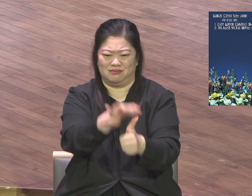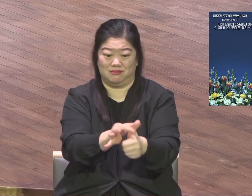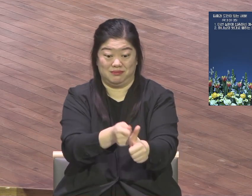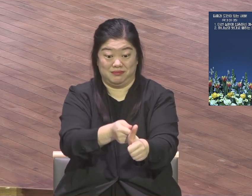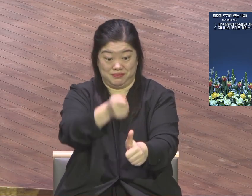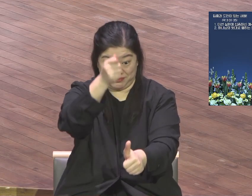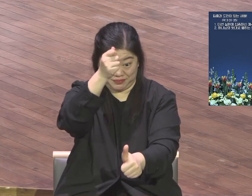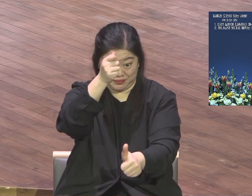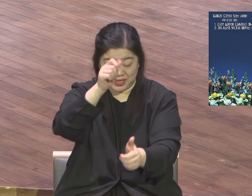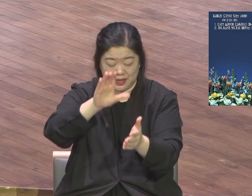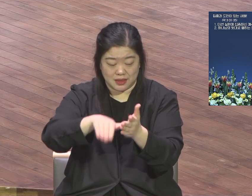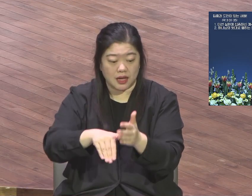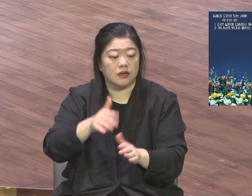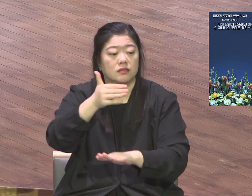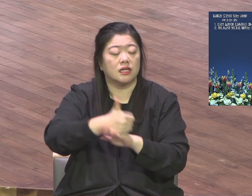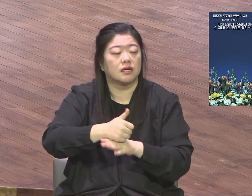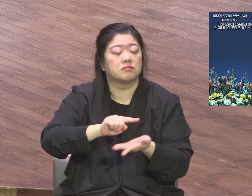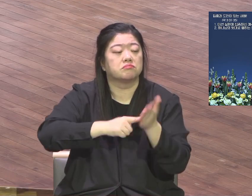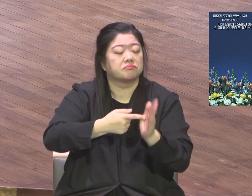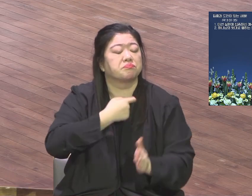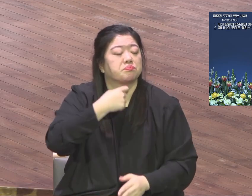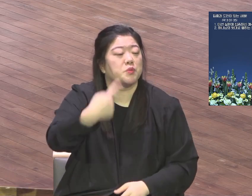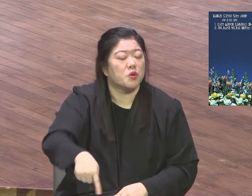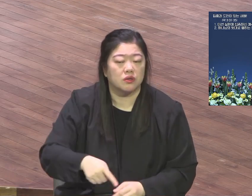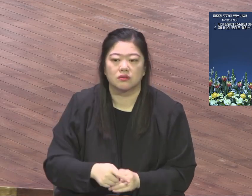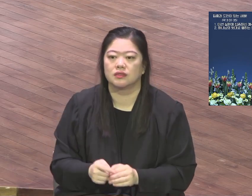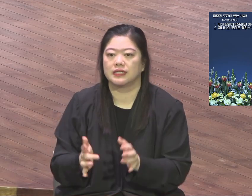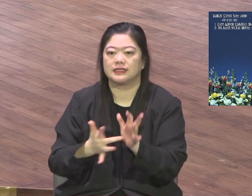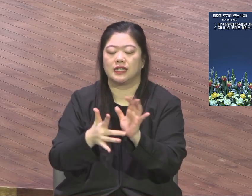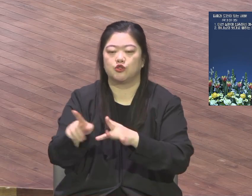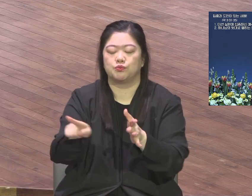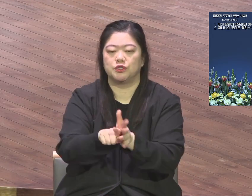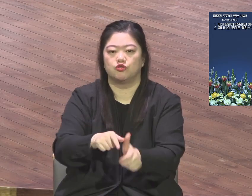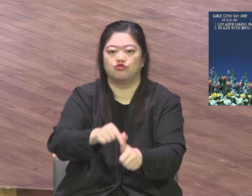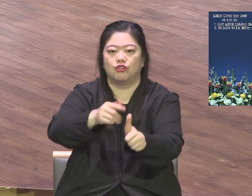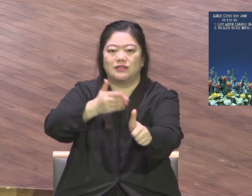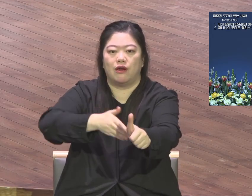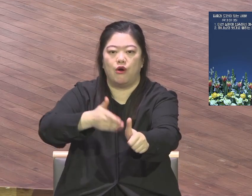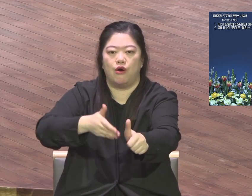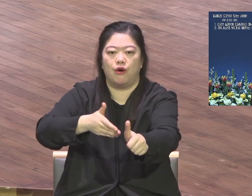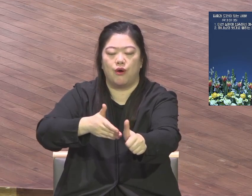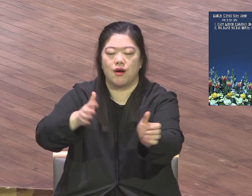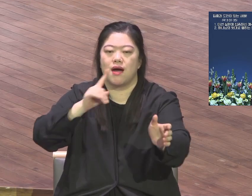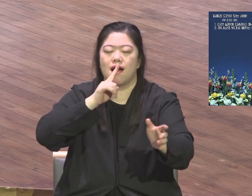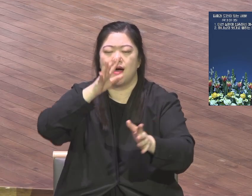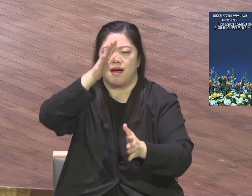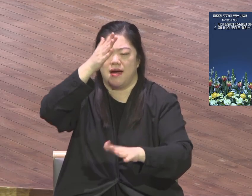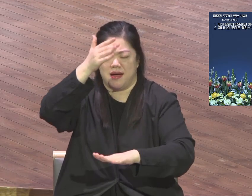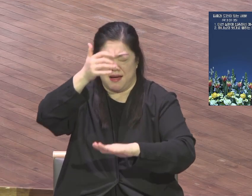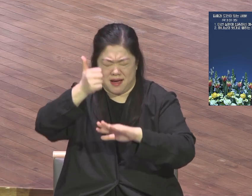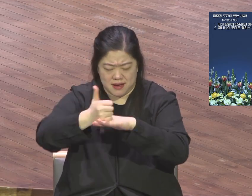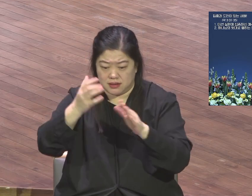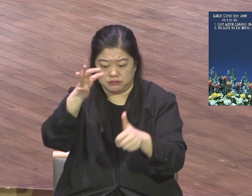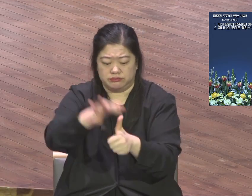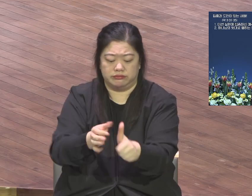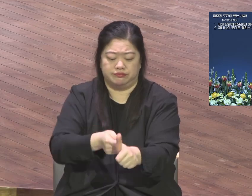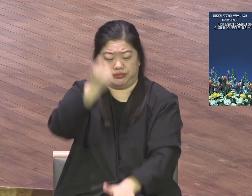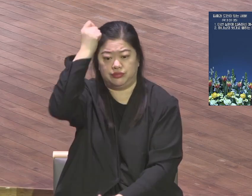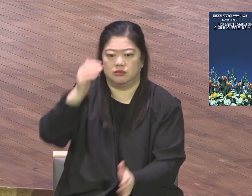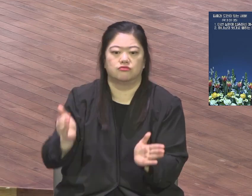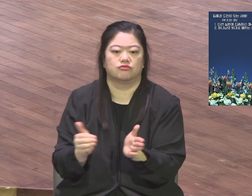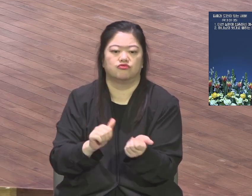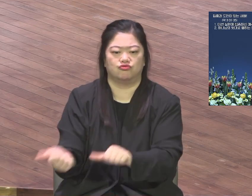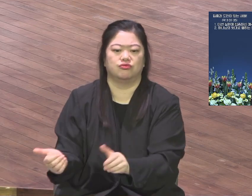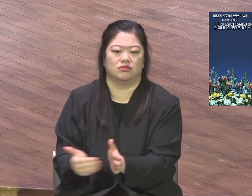받아요. 성령을 모독하는데 용서 안 된다 그랬어요. 성령 사역은요,